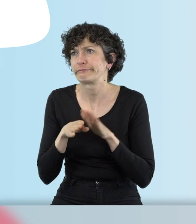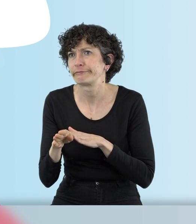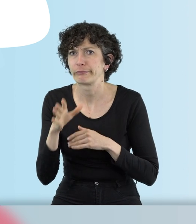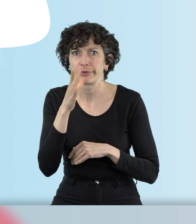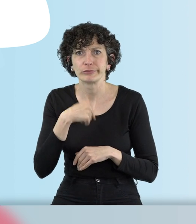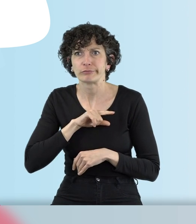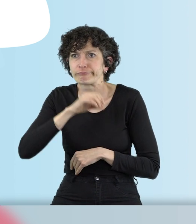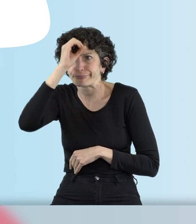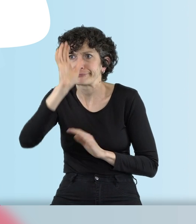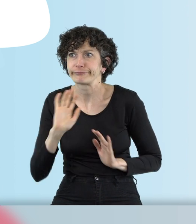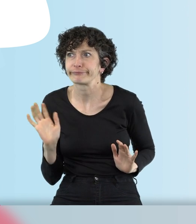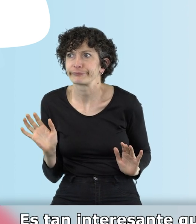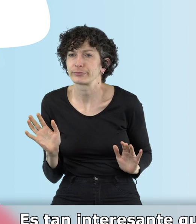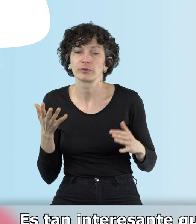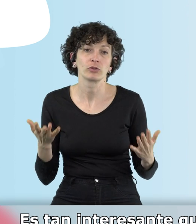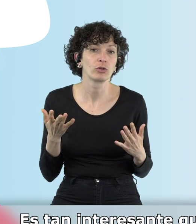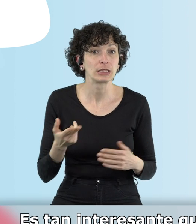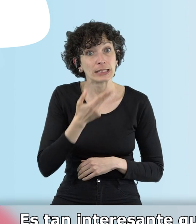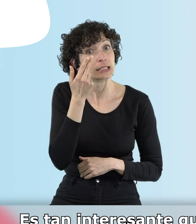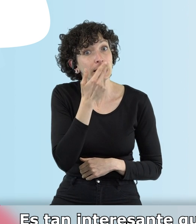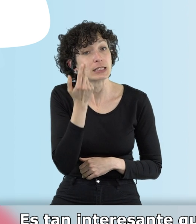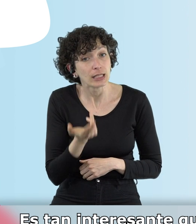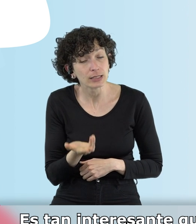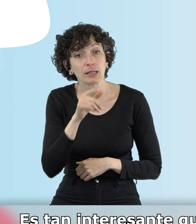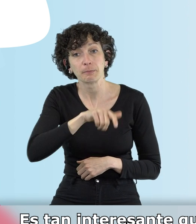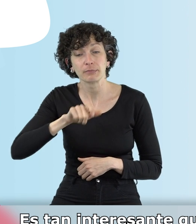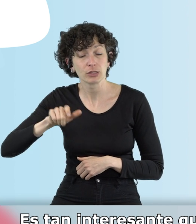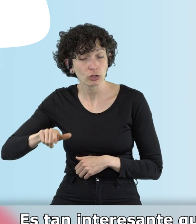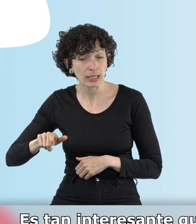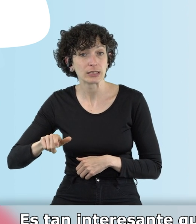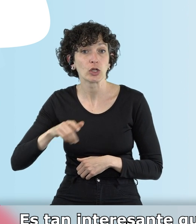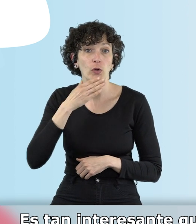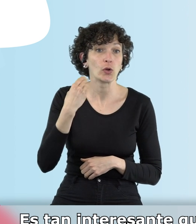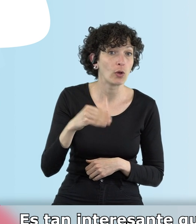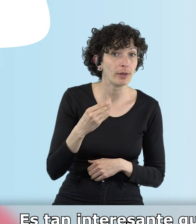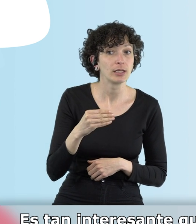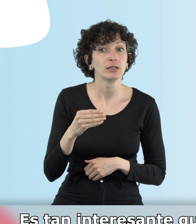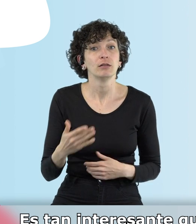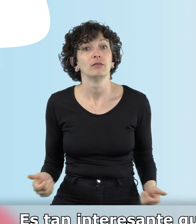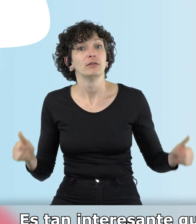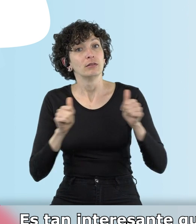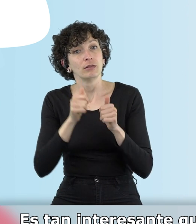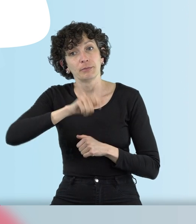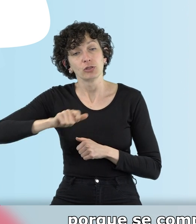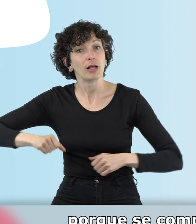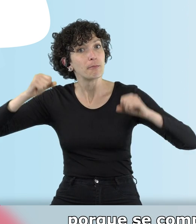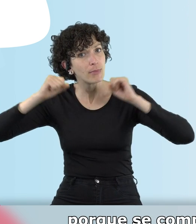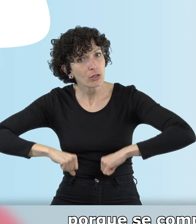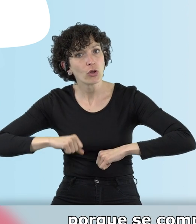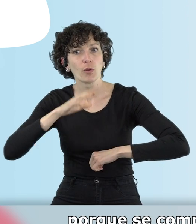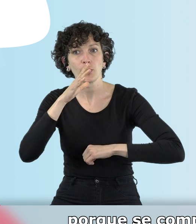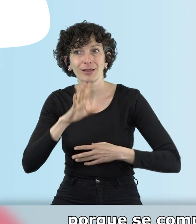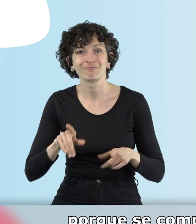internet, porque no lo sabemos. Entonces, es tan interesante que la gente joven esté al lado de gente mayor porque